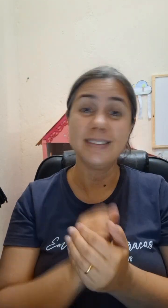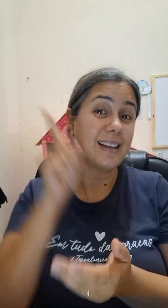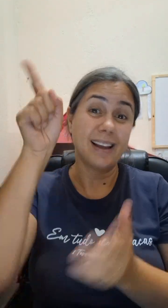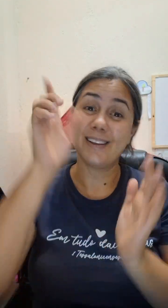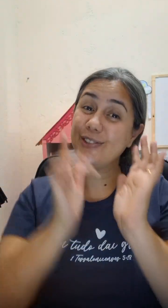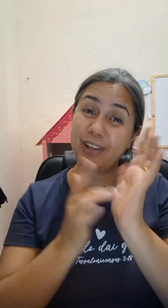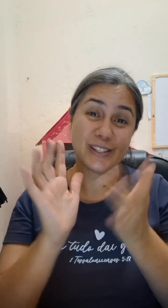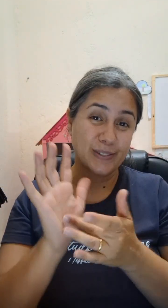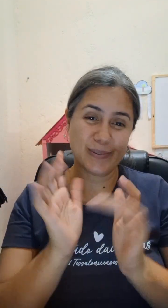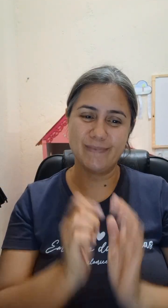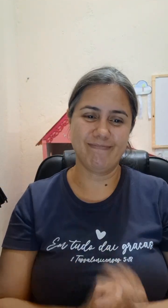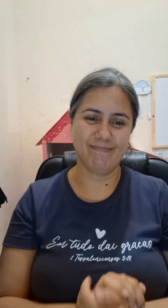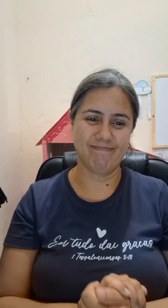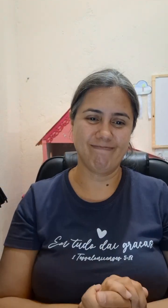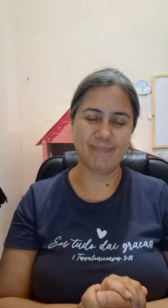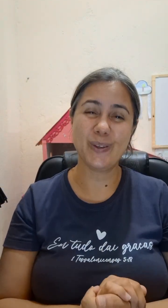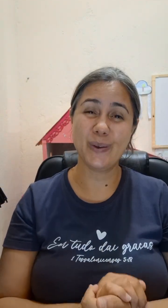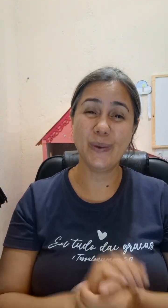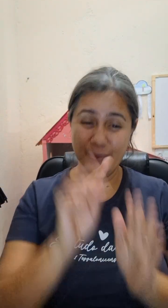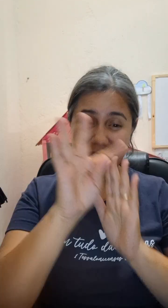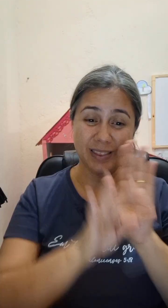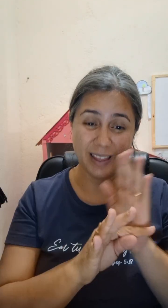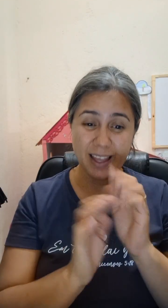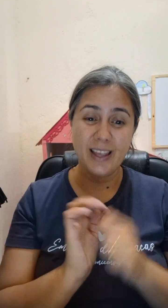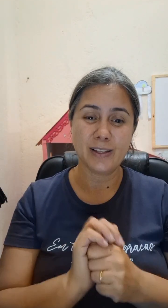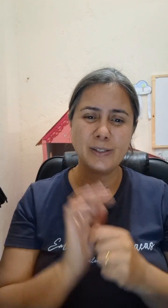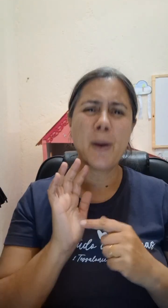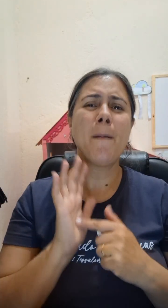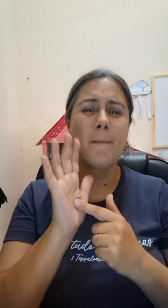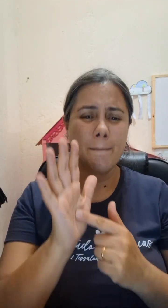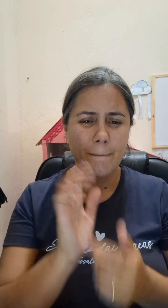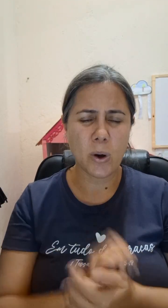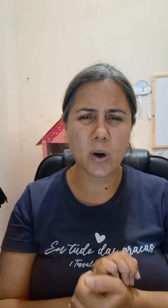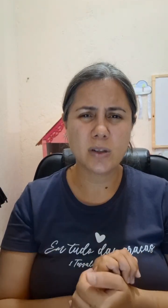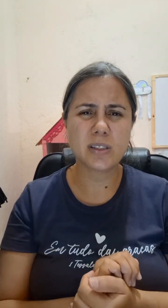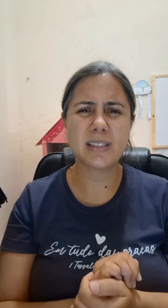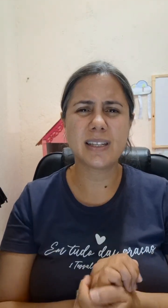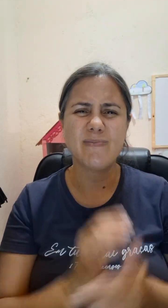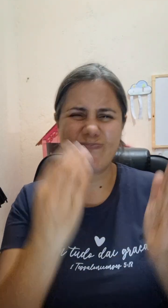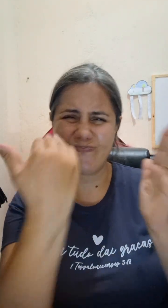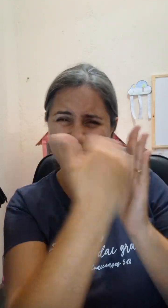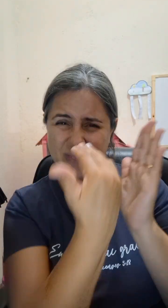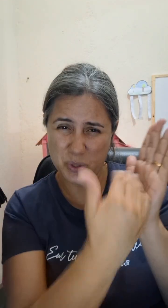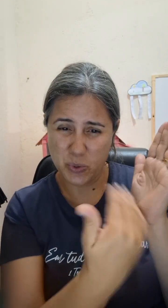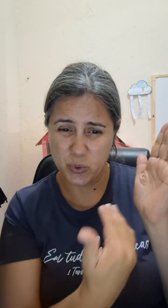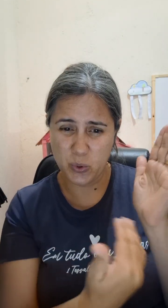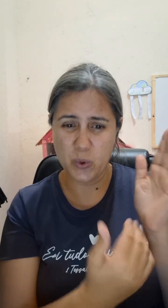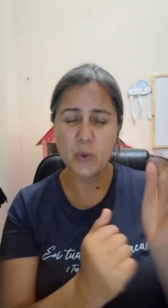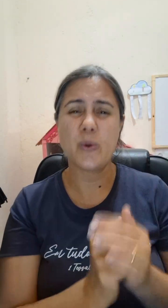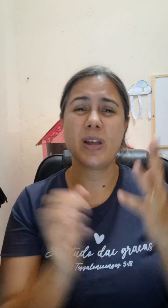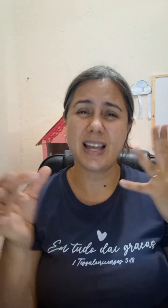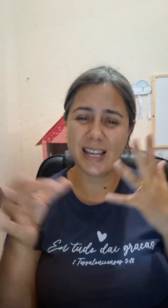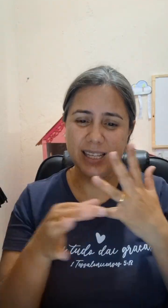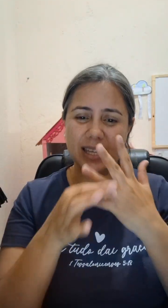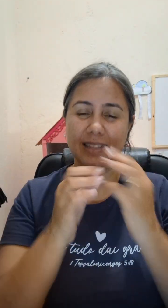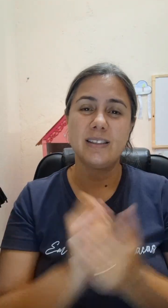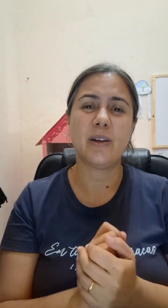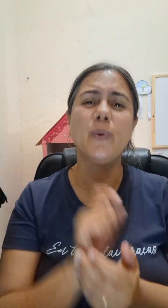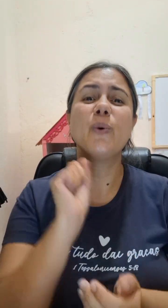5. O tema, o teor da aliança é Cristo, é Jesus Cristo. O texto